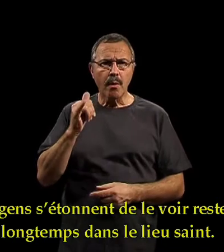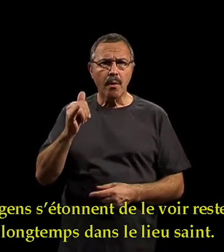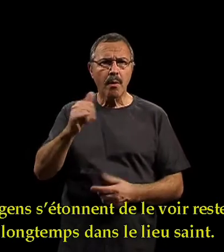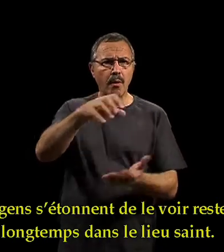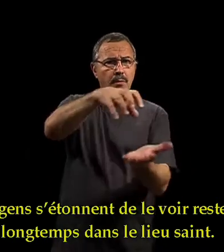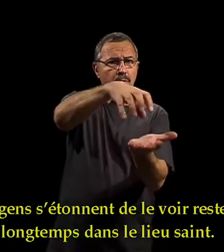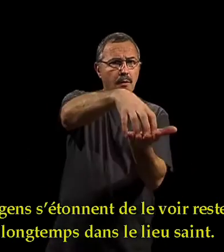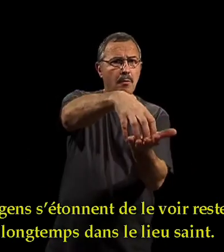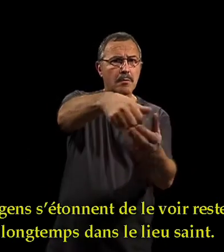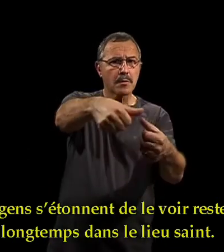dans le lieu saint.